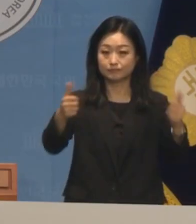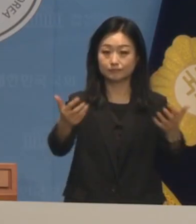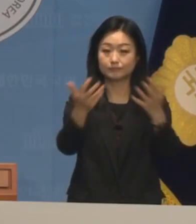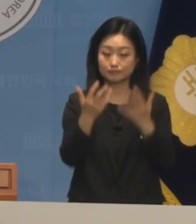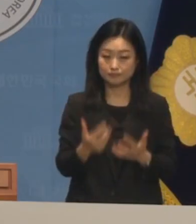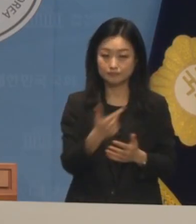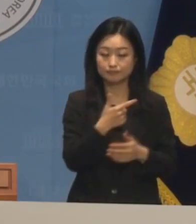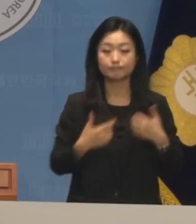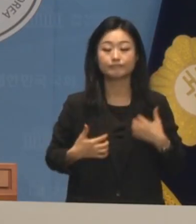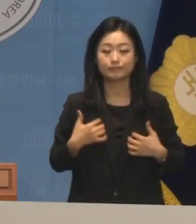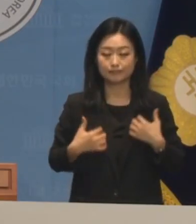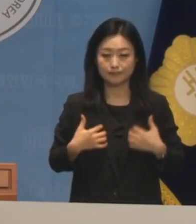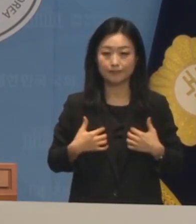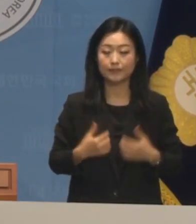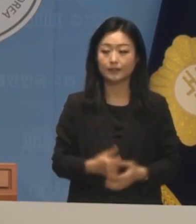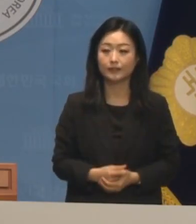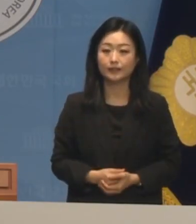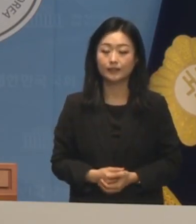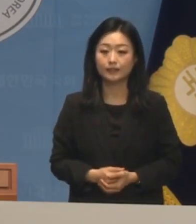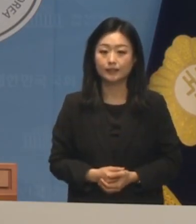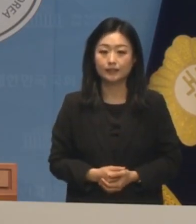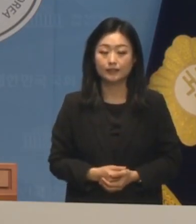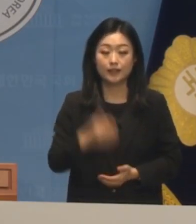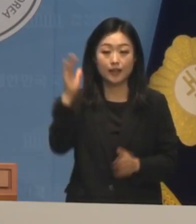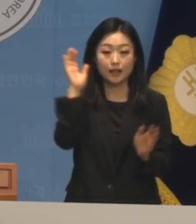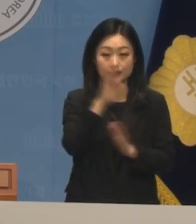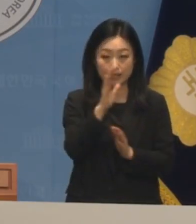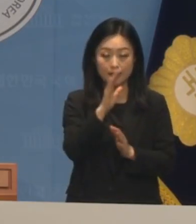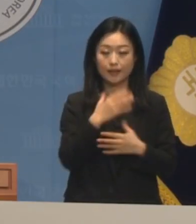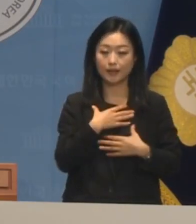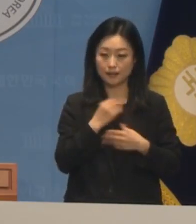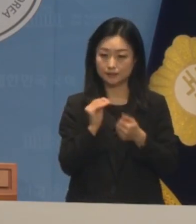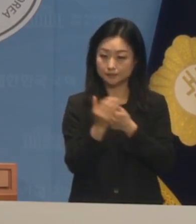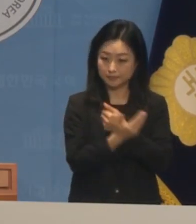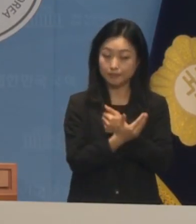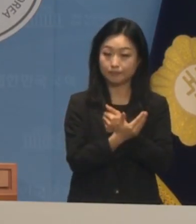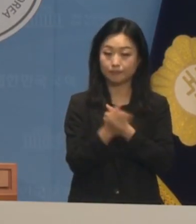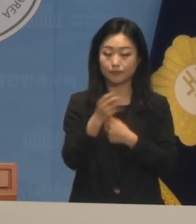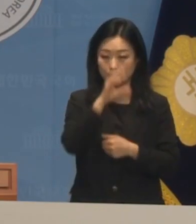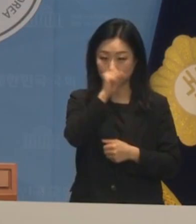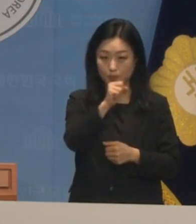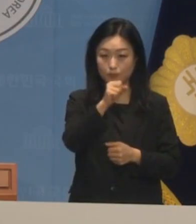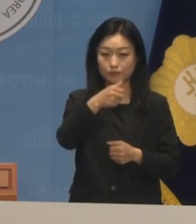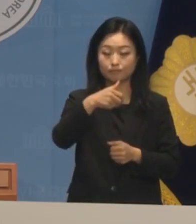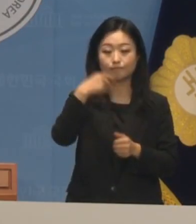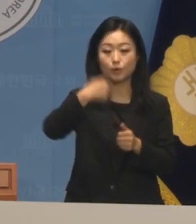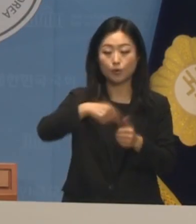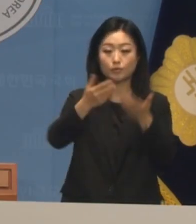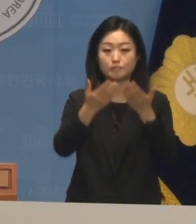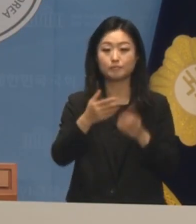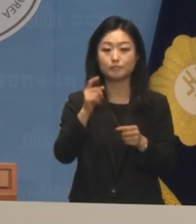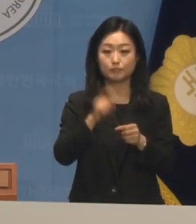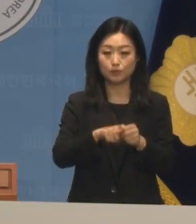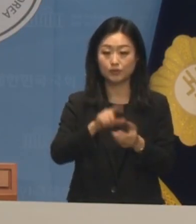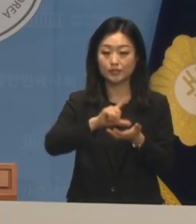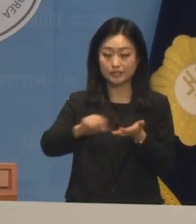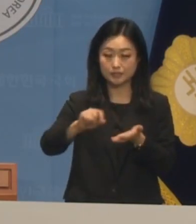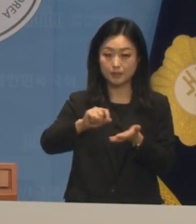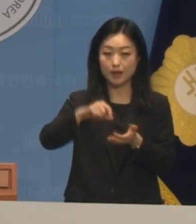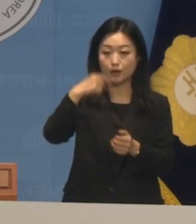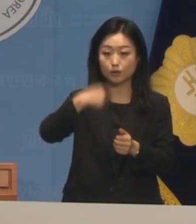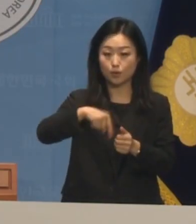자리에 서울특별시의 정근식 교육감님, 대구광역시의 강은희 교육감님, 인천광역시의 도성훈